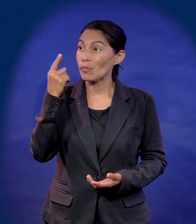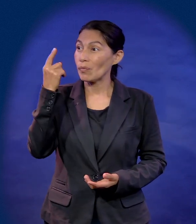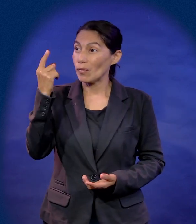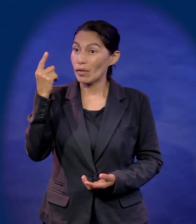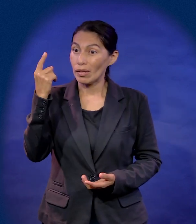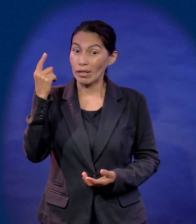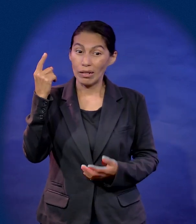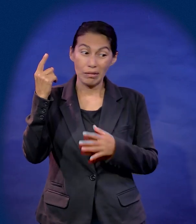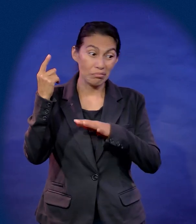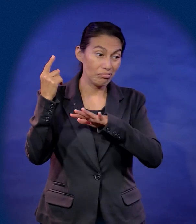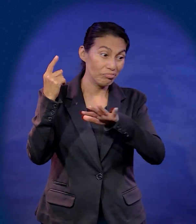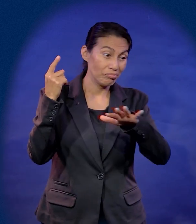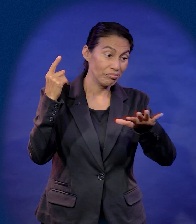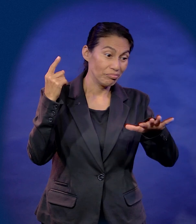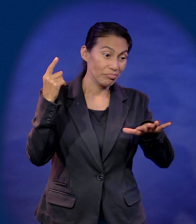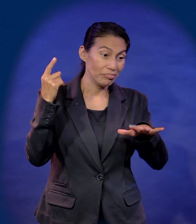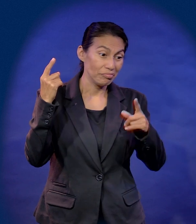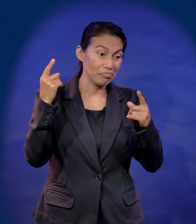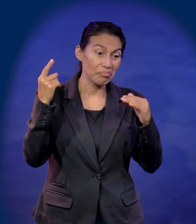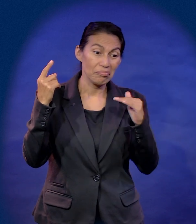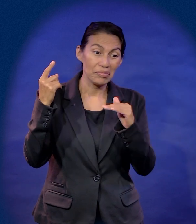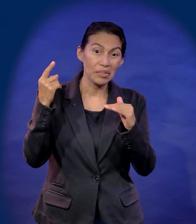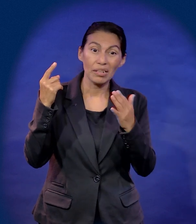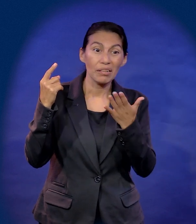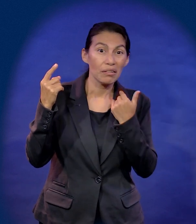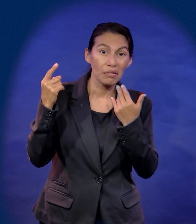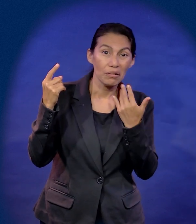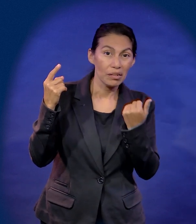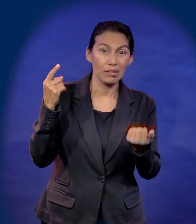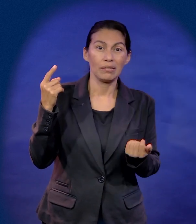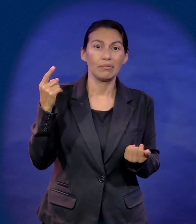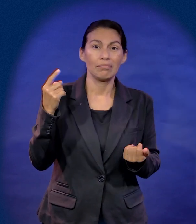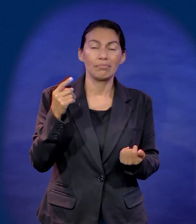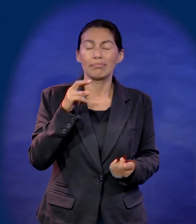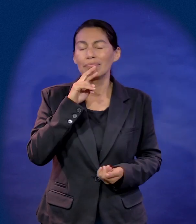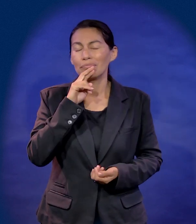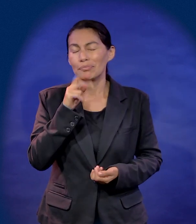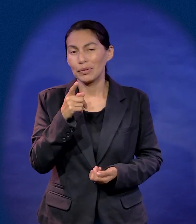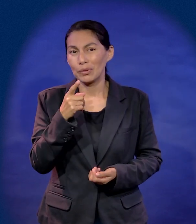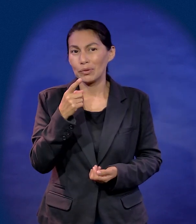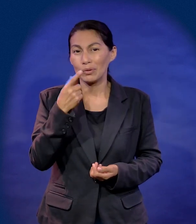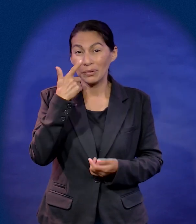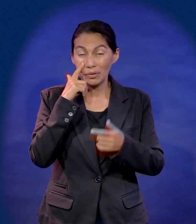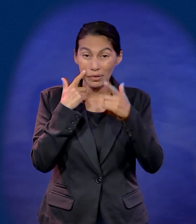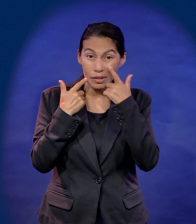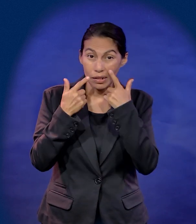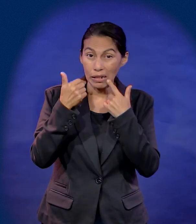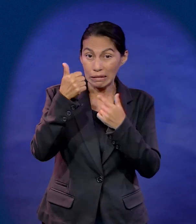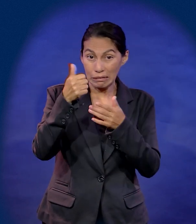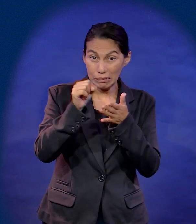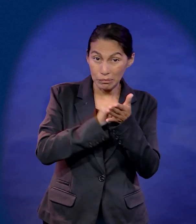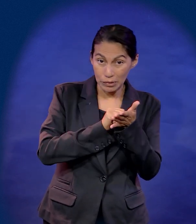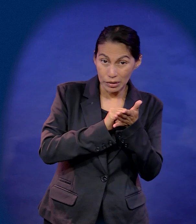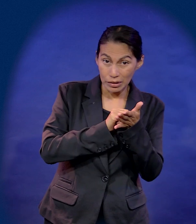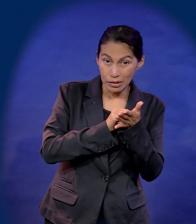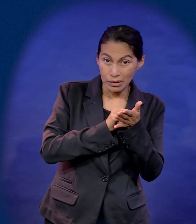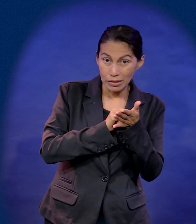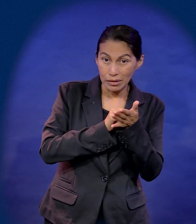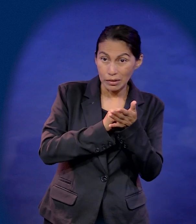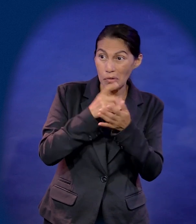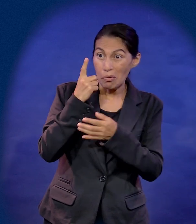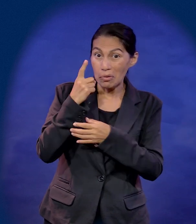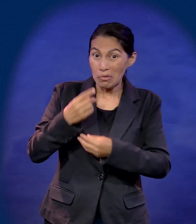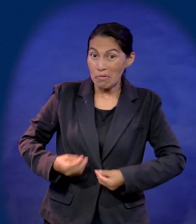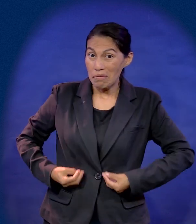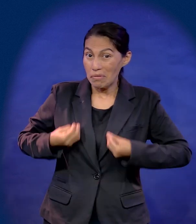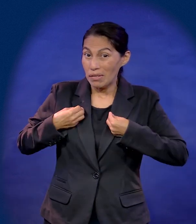Más vale un azul que mil descoloridas. Más vale llorar un día, un semestre, que una